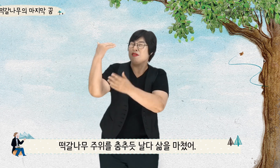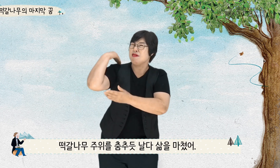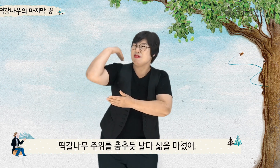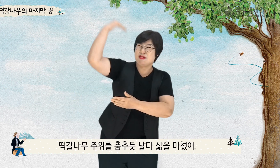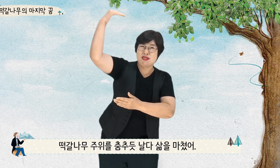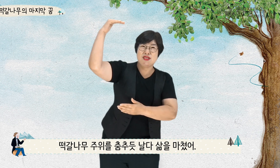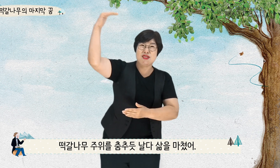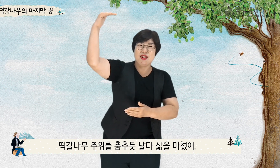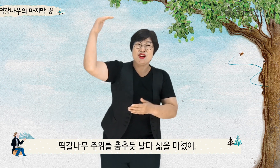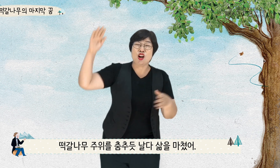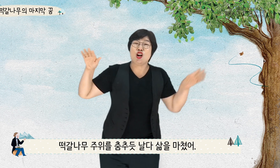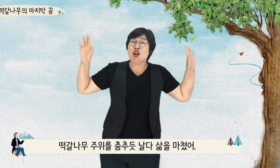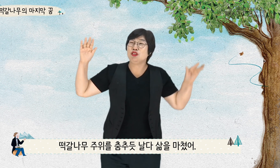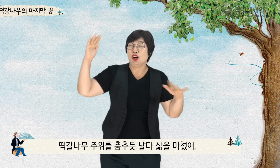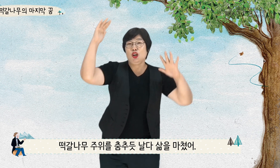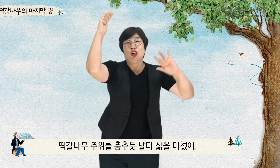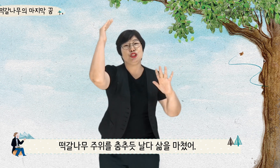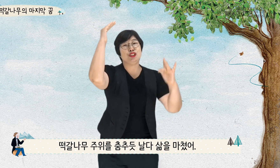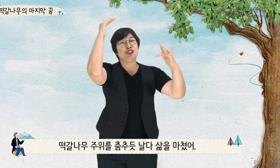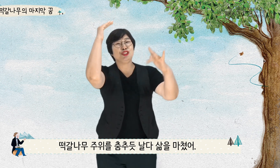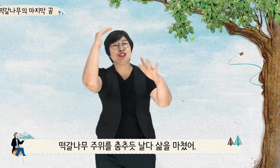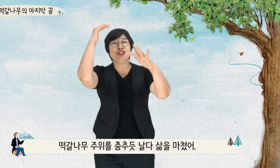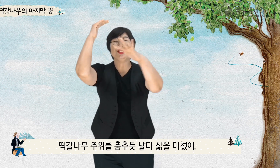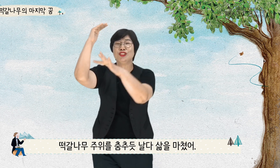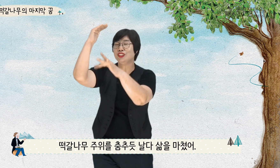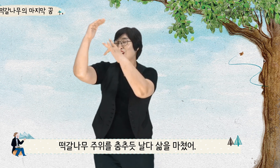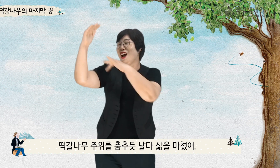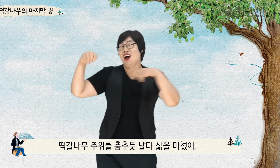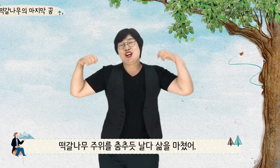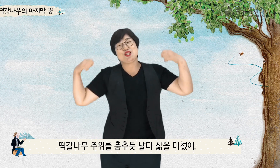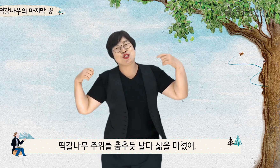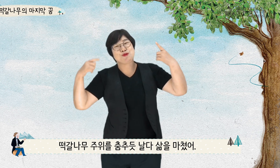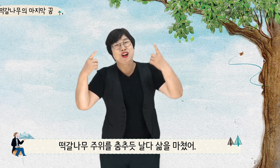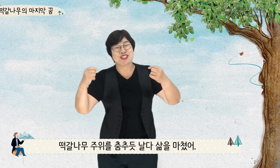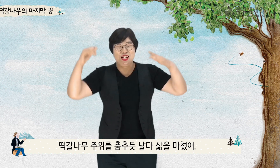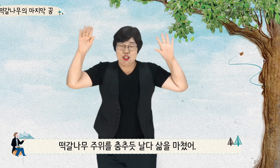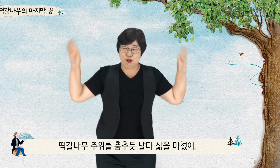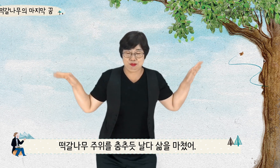떡갈나무 주위를 춤추듯 날다 삶을 마쳤어.